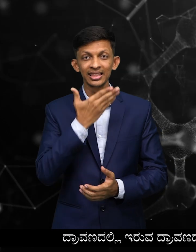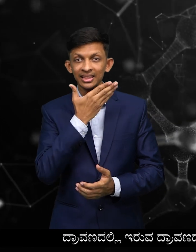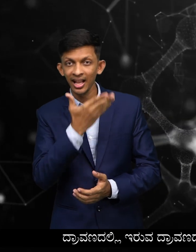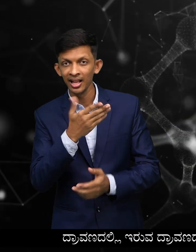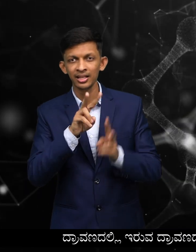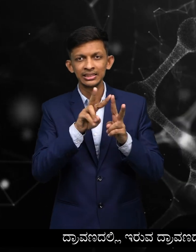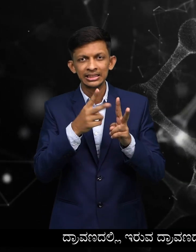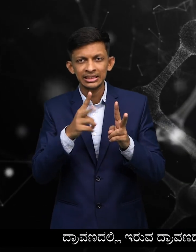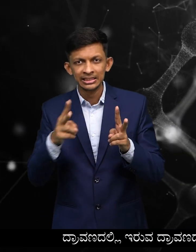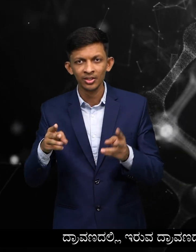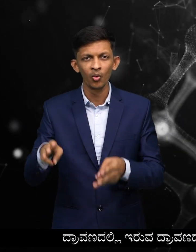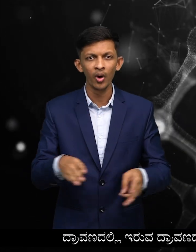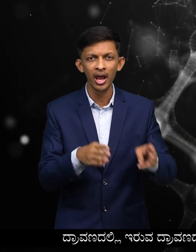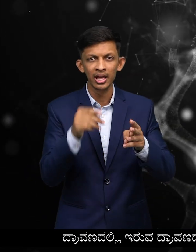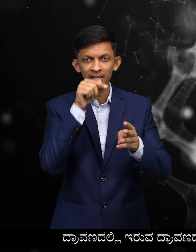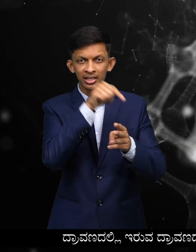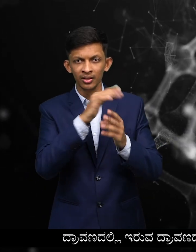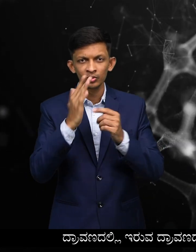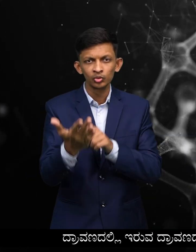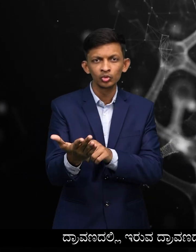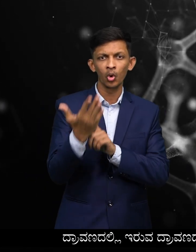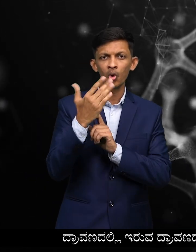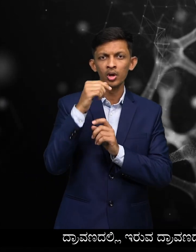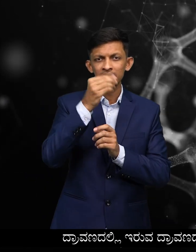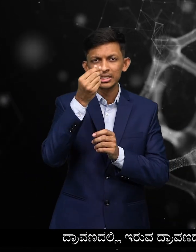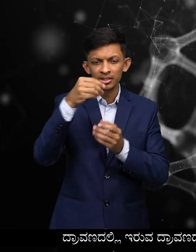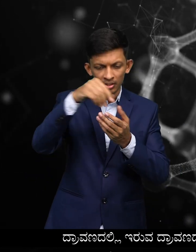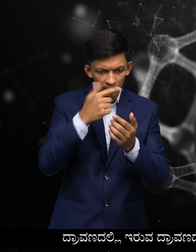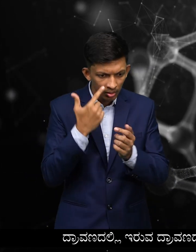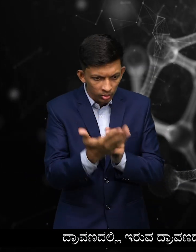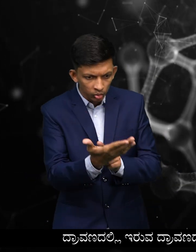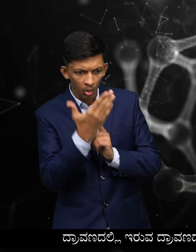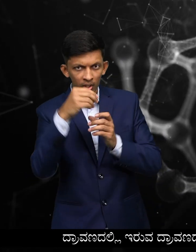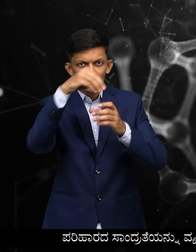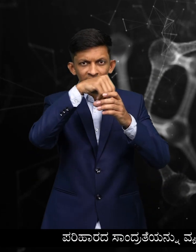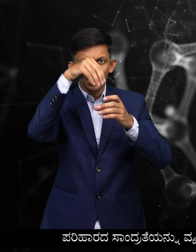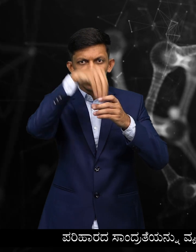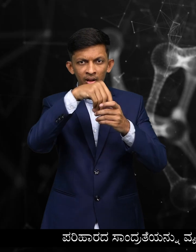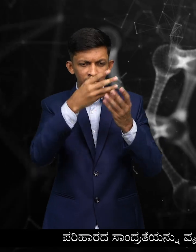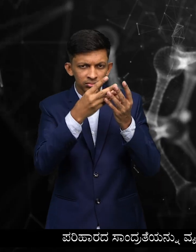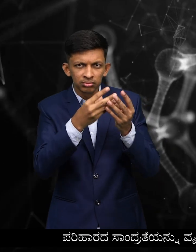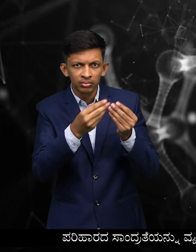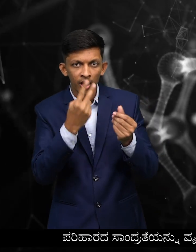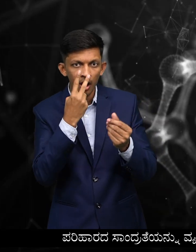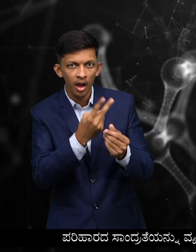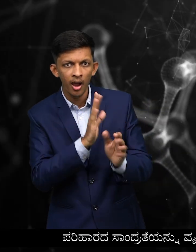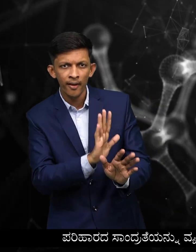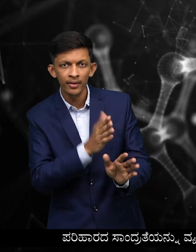ದ್ರವಣದಲ್ಲಿ ಇರುವ ದ್ರಾವಣದ ಪ್ರಮಾಣ ದ್ರವ್ಯರಾಶಿ ಅಥವಾ ಪರಿಣಾಮ ಆಗಿದೆ. ಪರಿಹಾರದ ಸಾಂದ್ರತೆಯನ್ನು ವ್ಯಕ್ತಪಡಿಸಲು